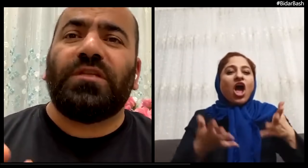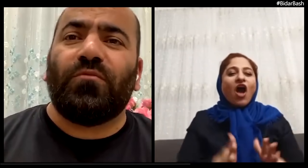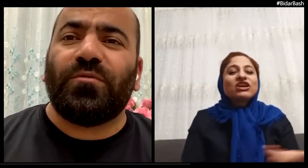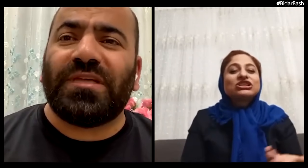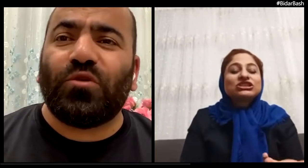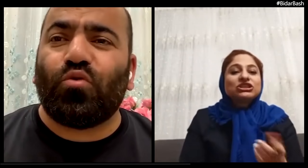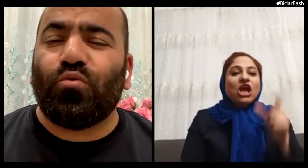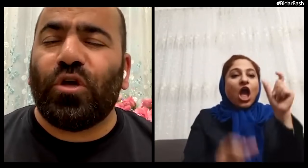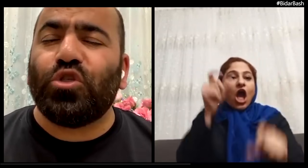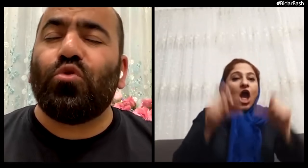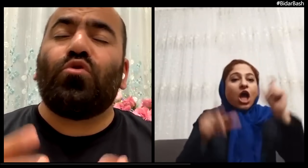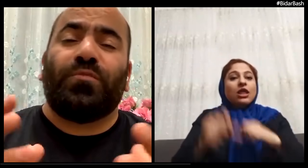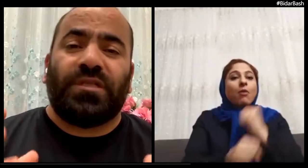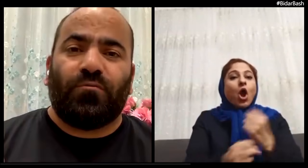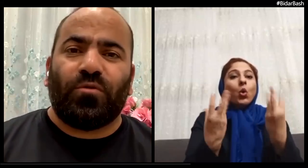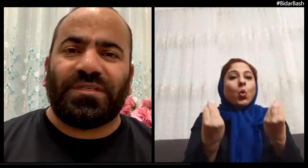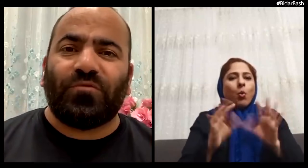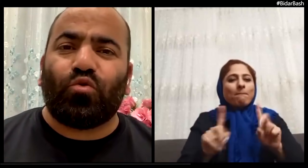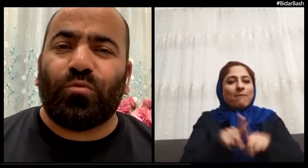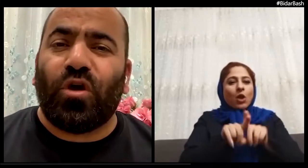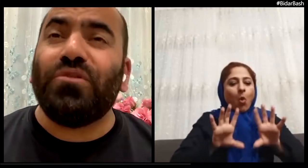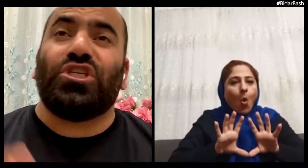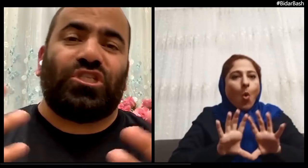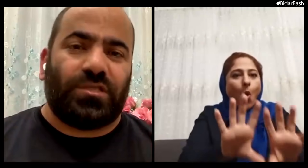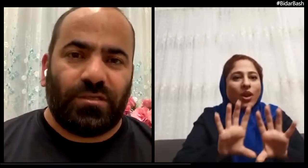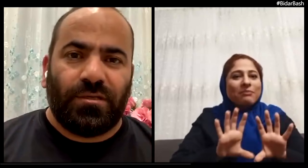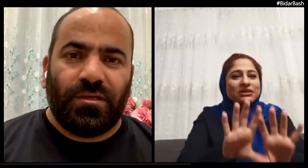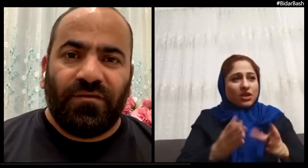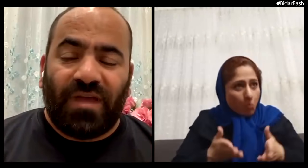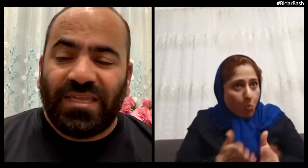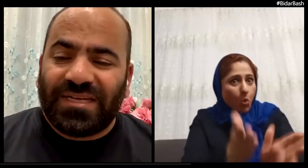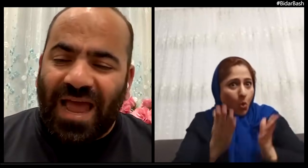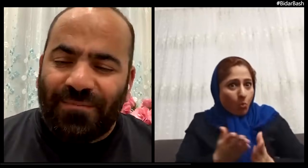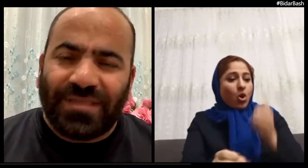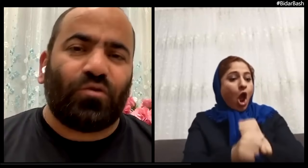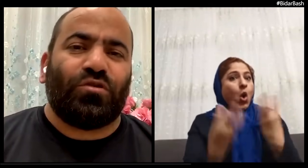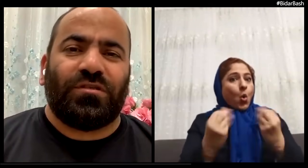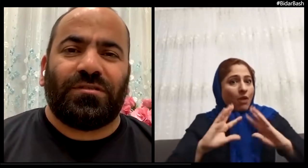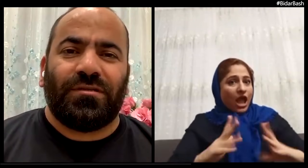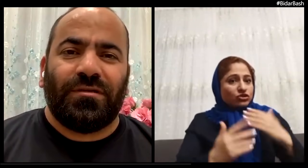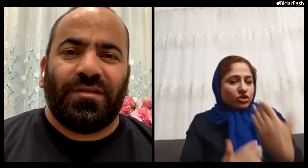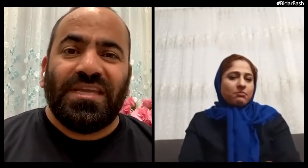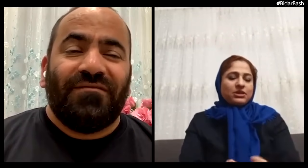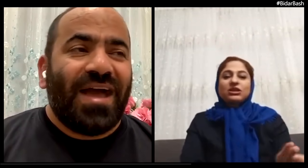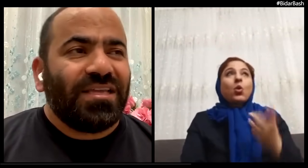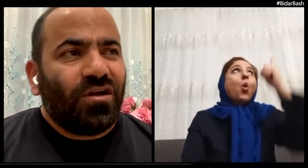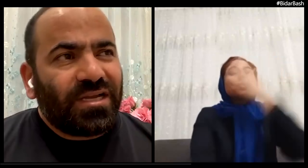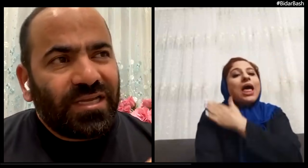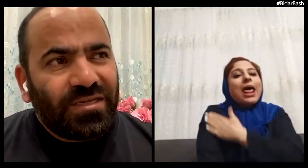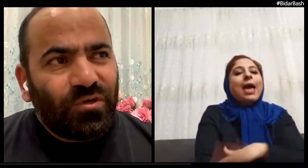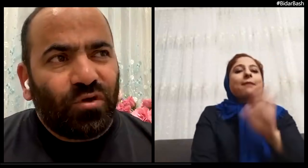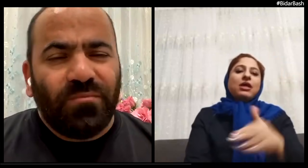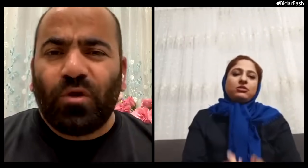هل میده، ما رو به سمت خوبی ها سوق میده، ما رو به سمت خوبی ها میکشه، و این رحمت خداست، و اگه